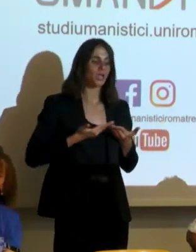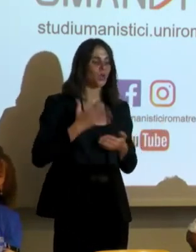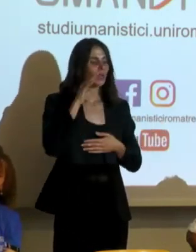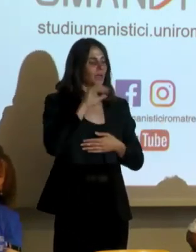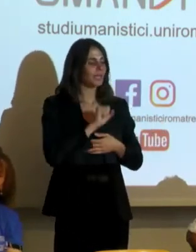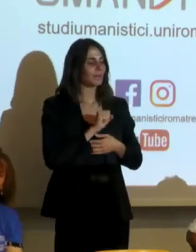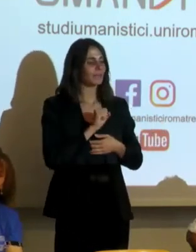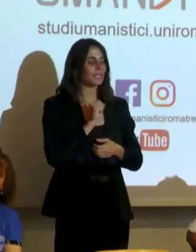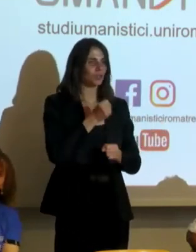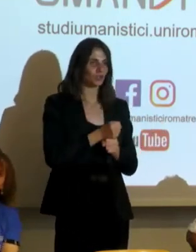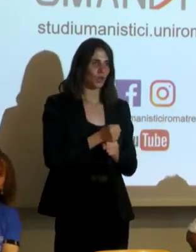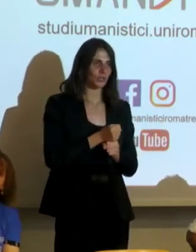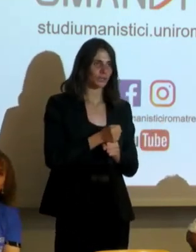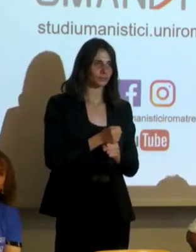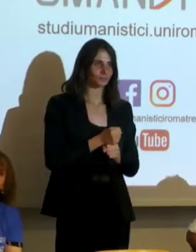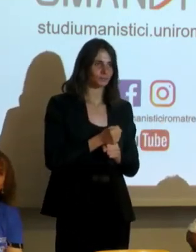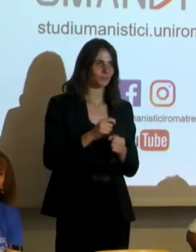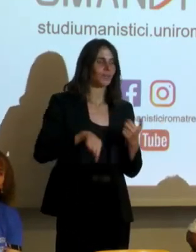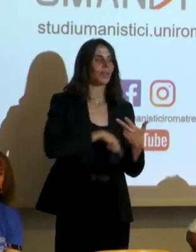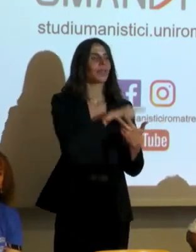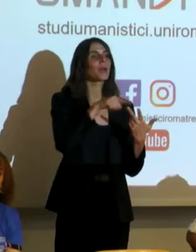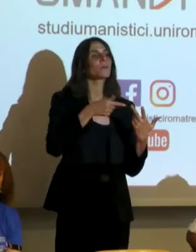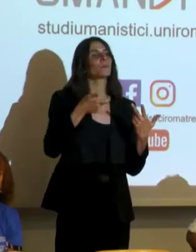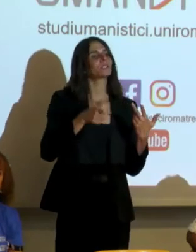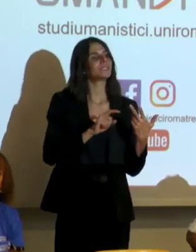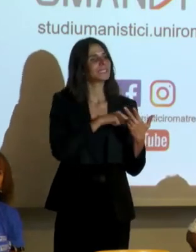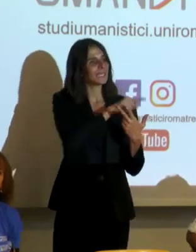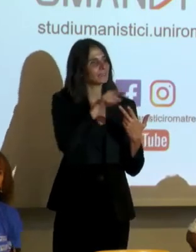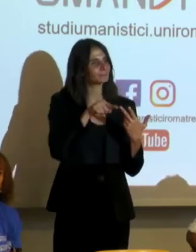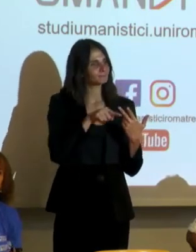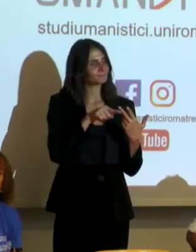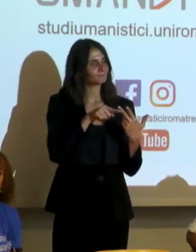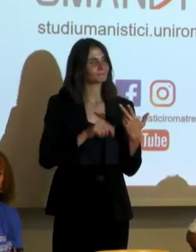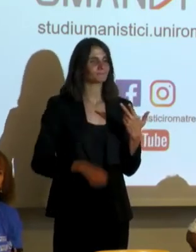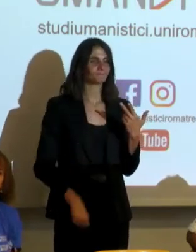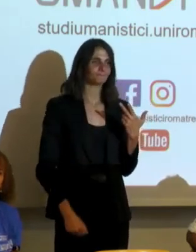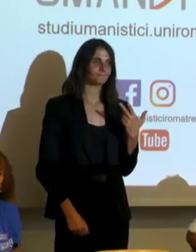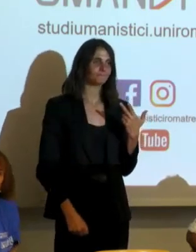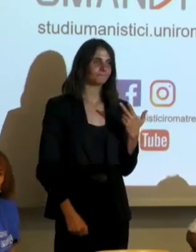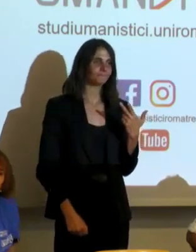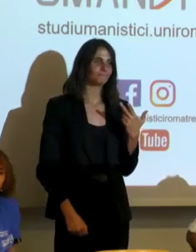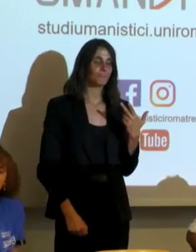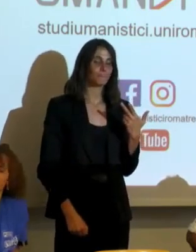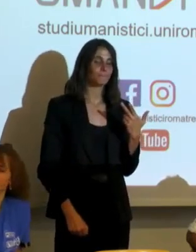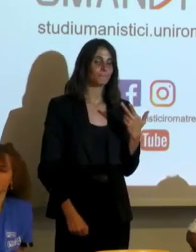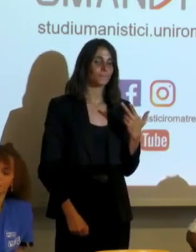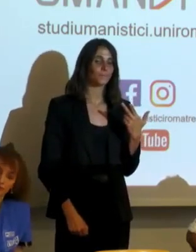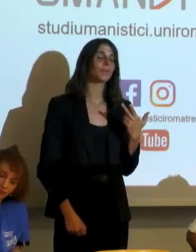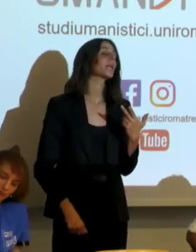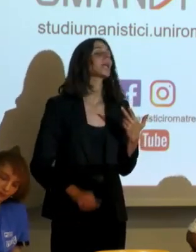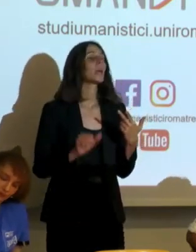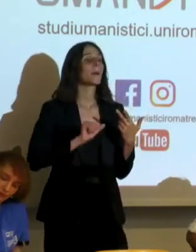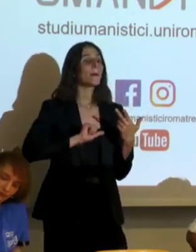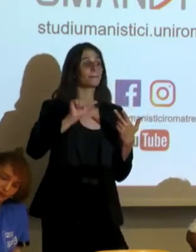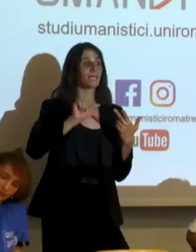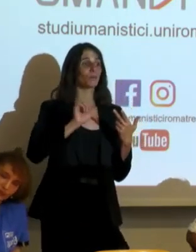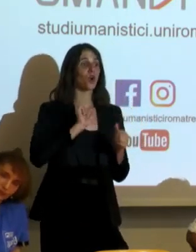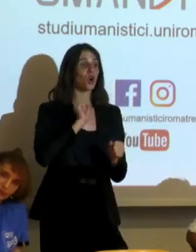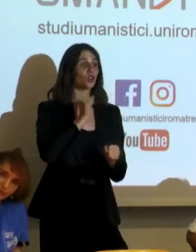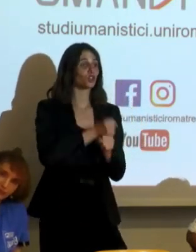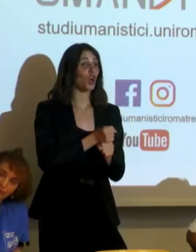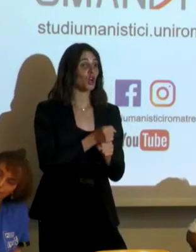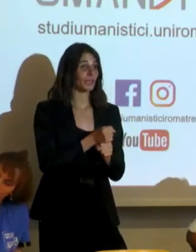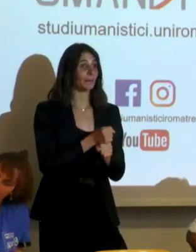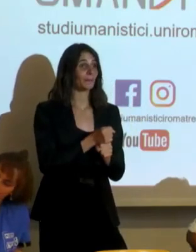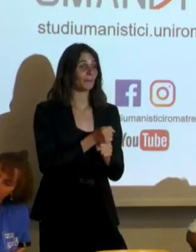si studia la storia? Per tre ragioni in particolare. Perché la storia, allora, e chi si iscrive a storia,